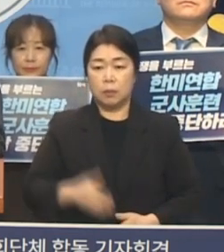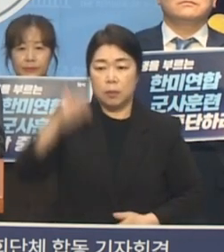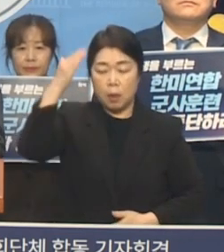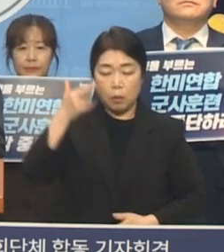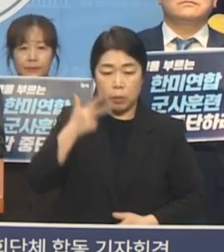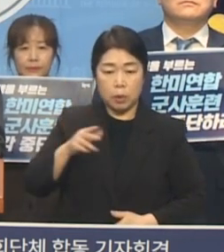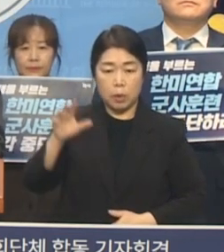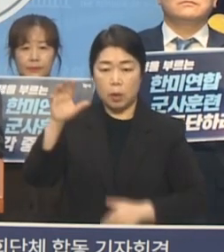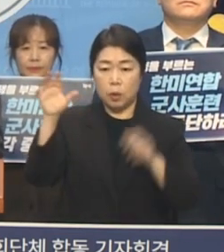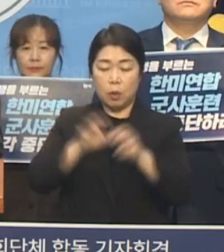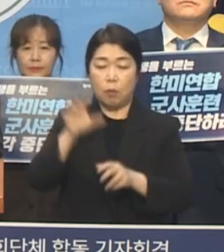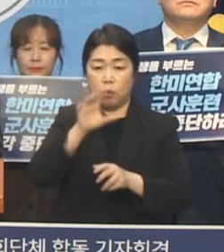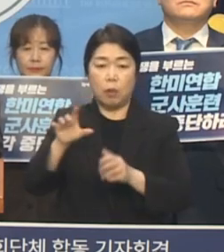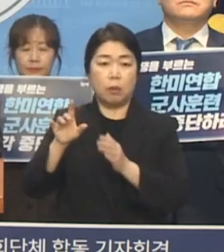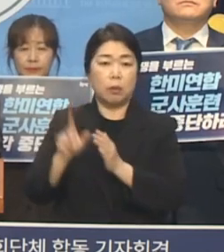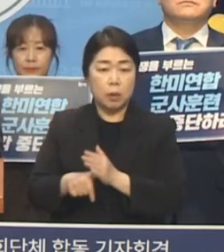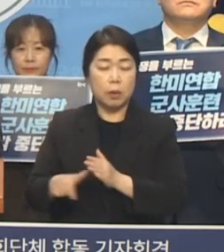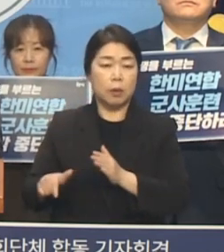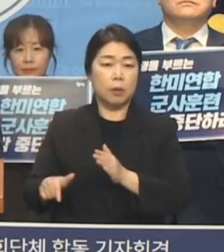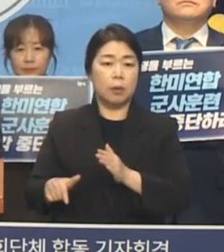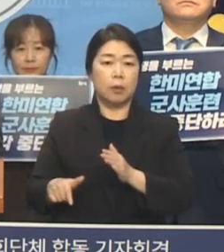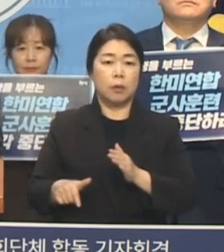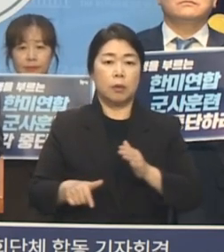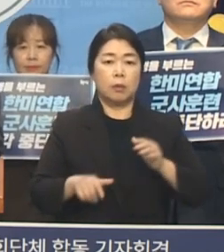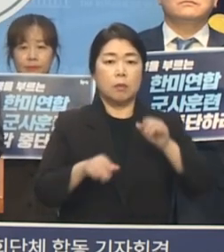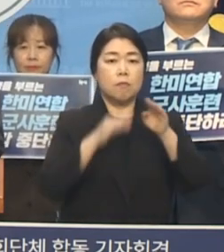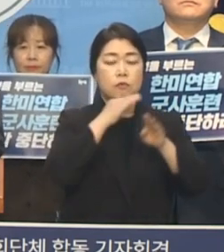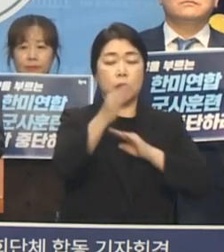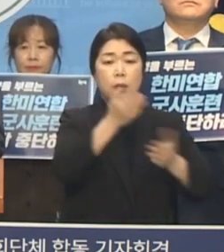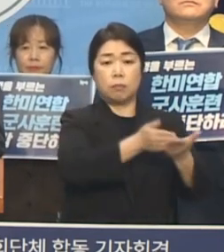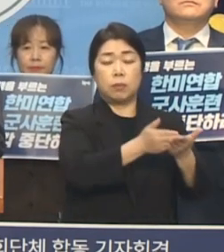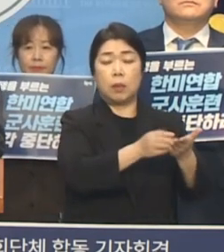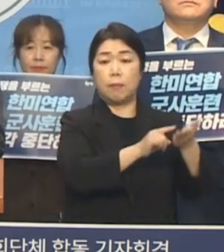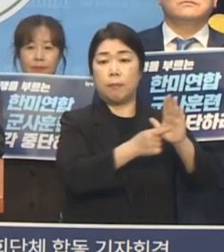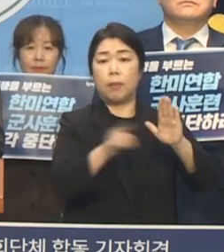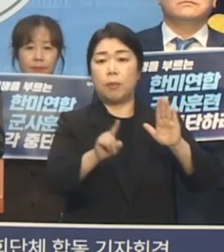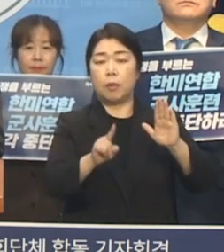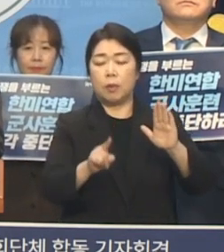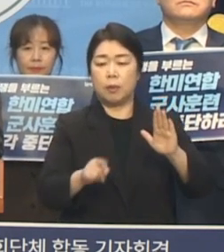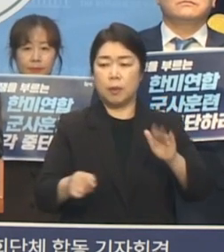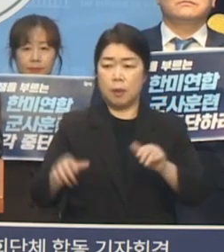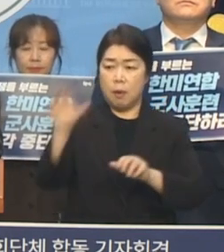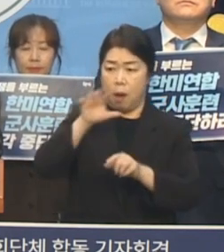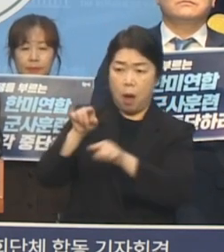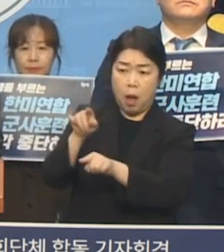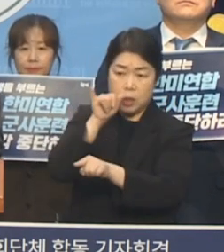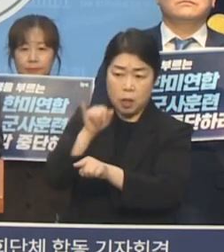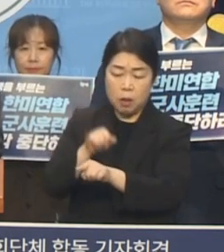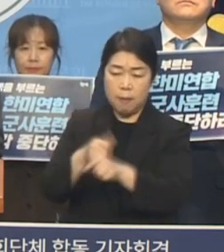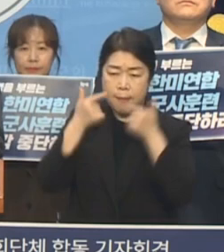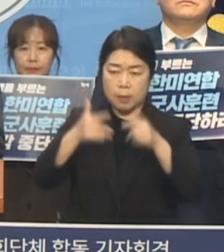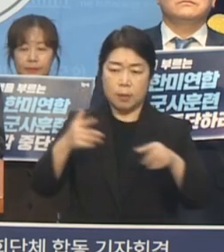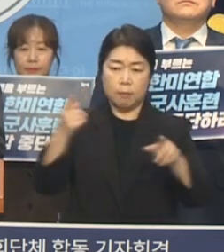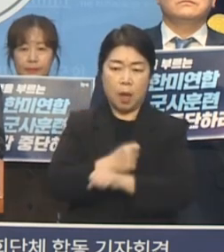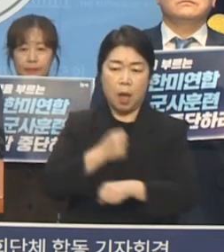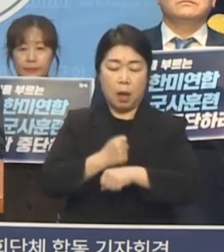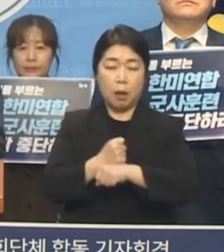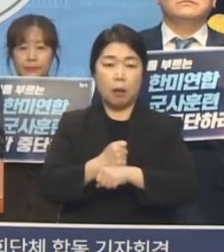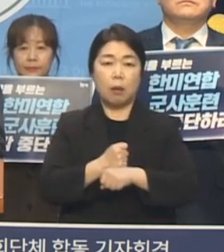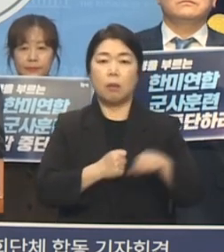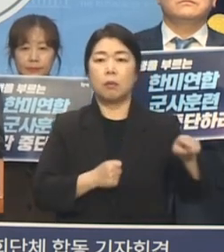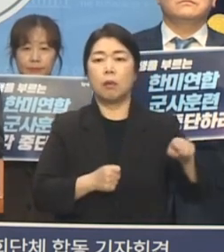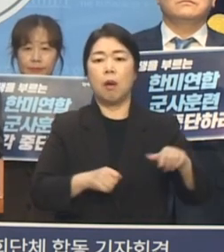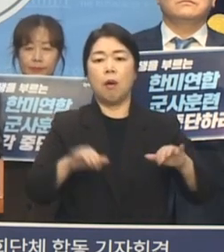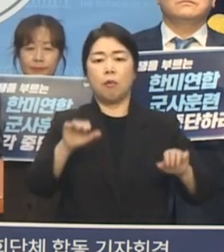지난 5일 국방성 대변인 담화를 통해 응분의 대가를 치르게 될 것이라 밝히고 연일 군사적